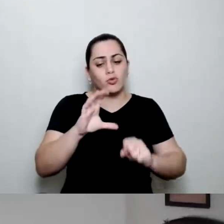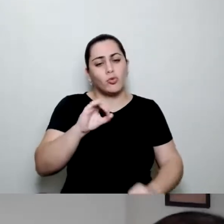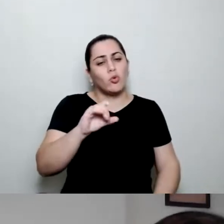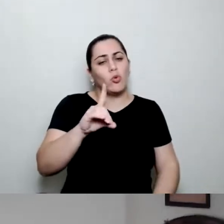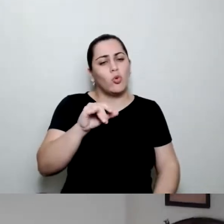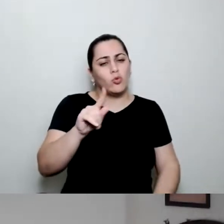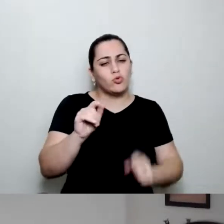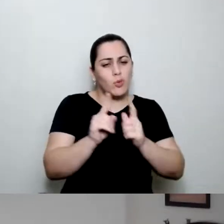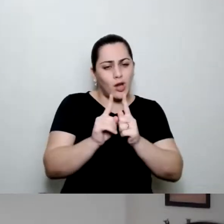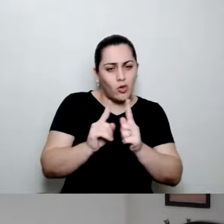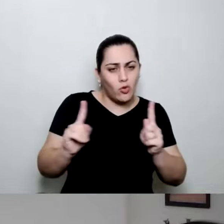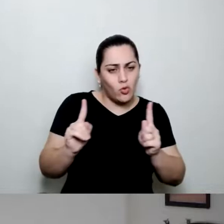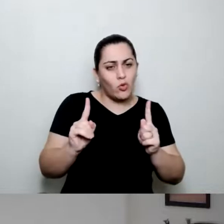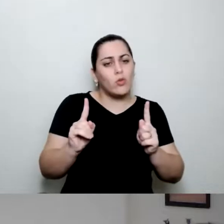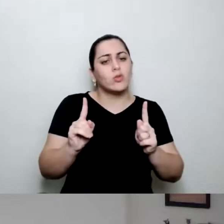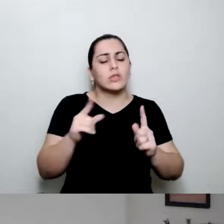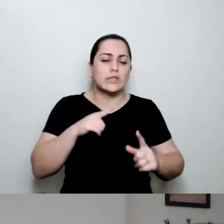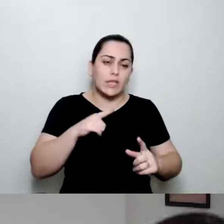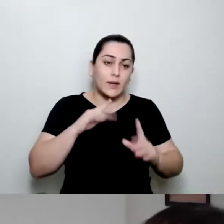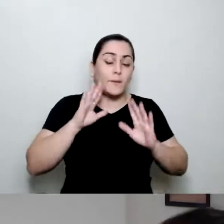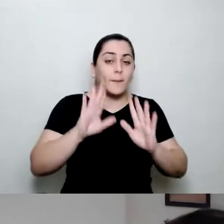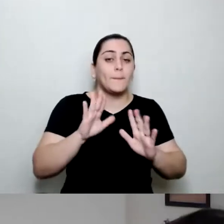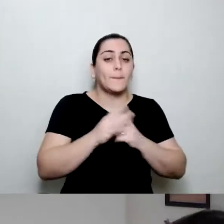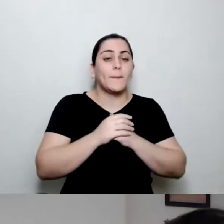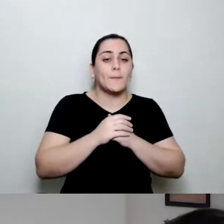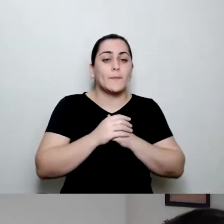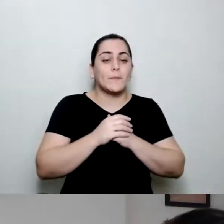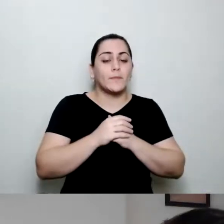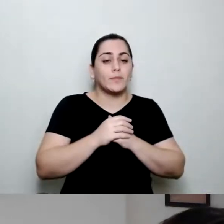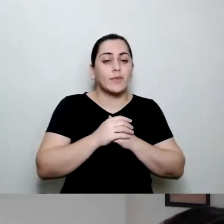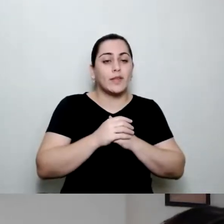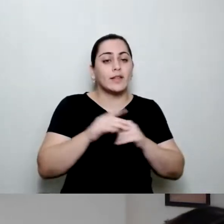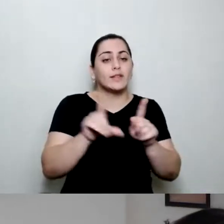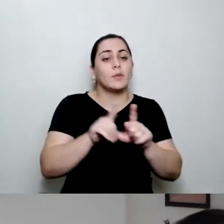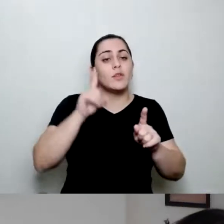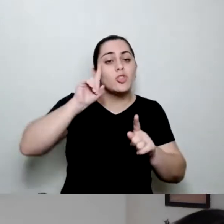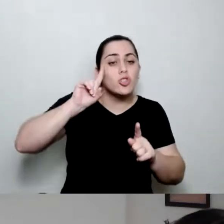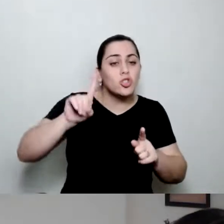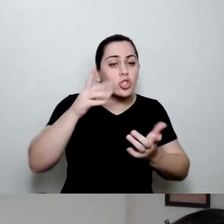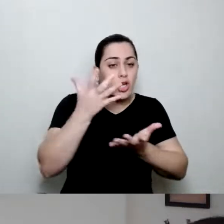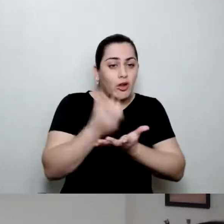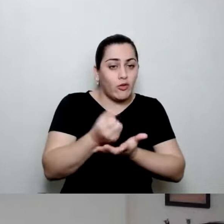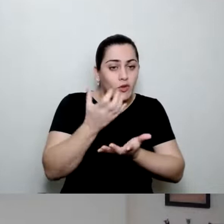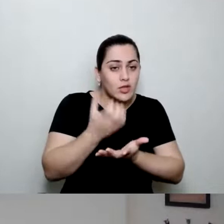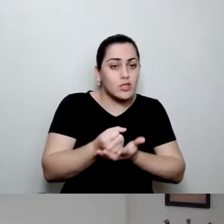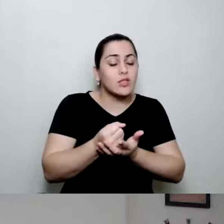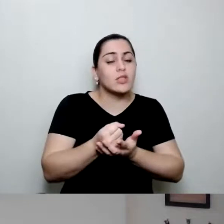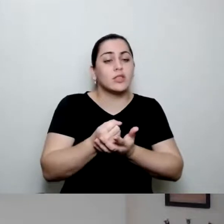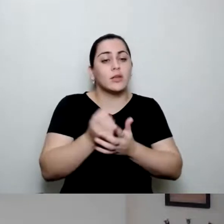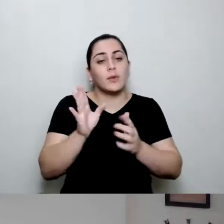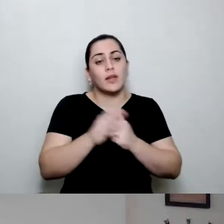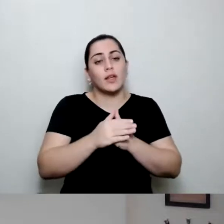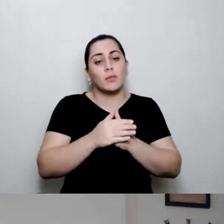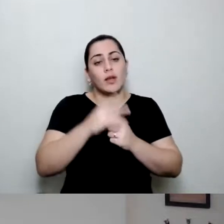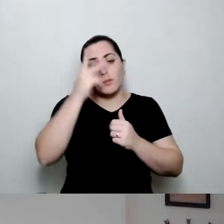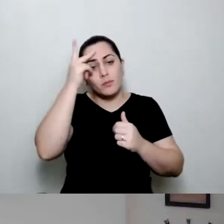mais abrangente, incluindo dialetos e tal, e a data da gravação, abreviações para as pessoas que